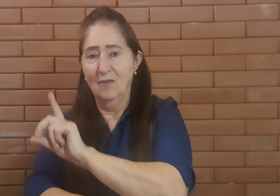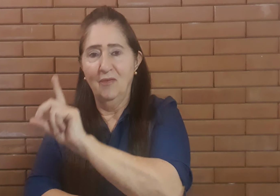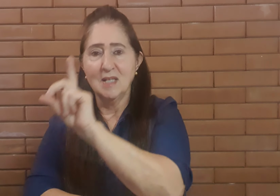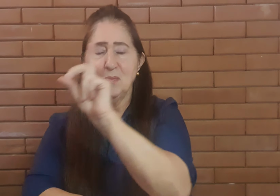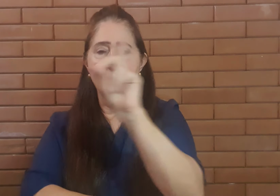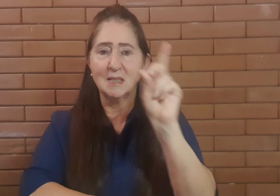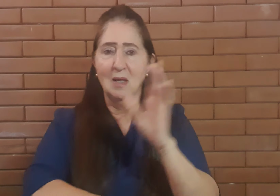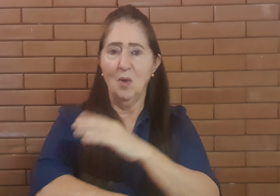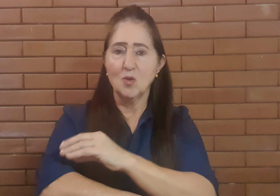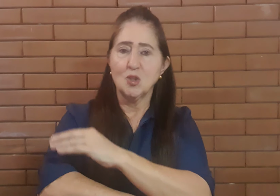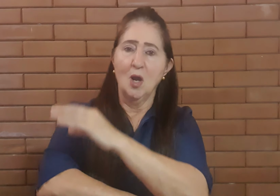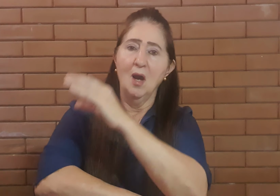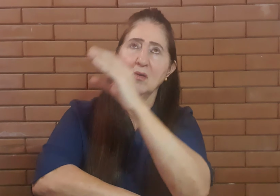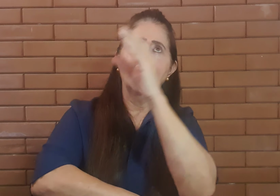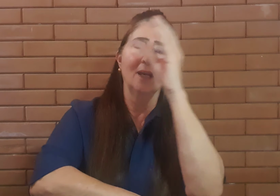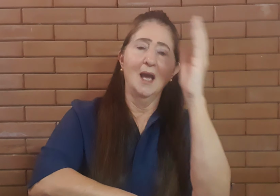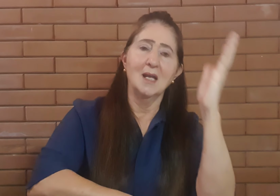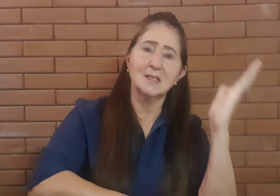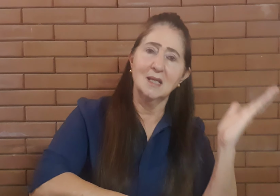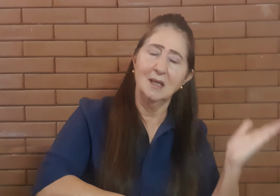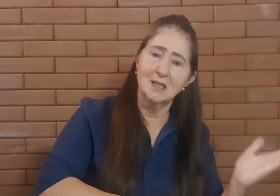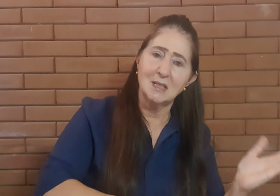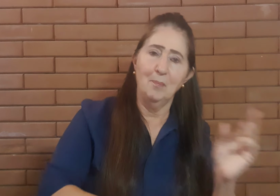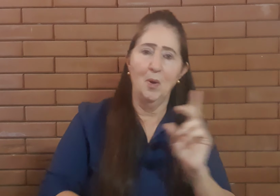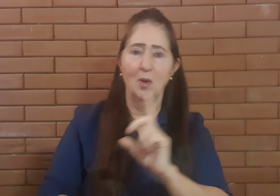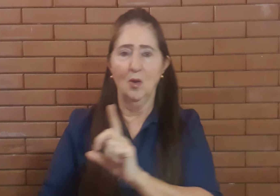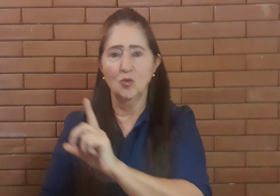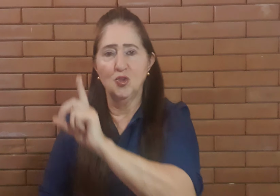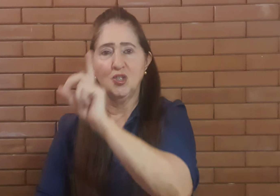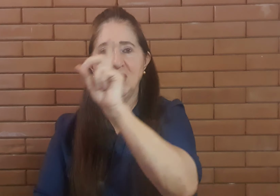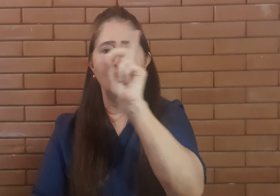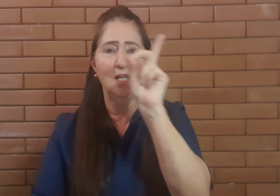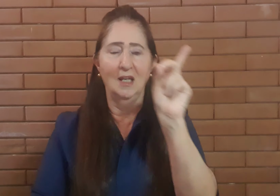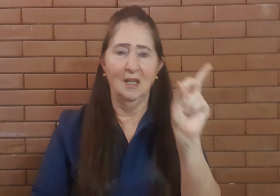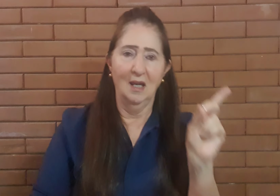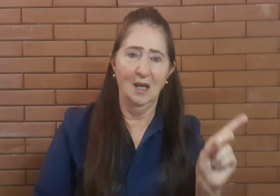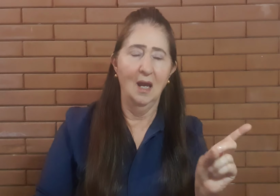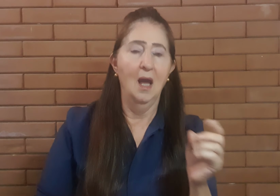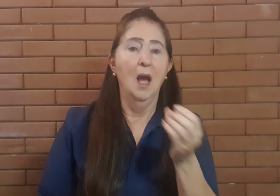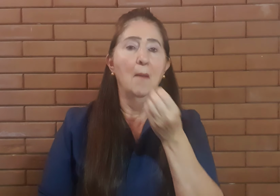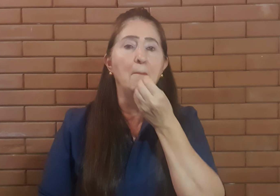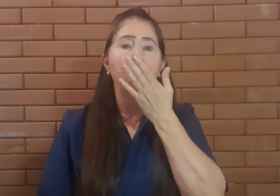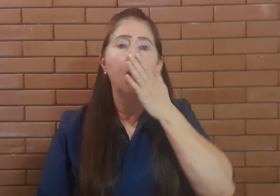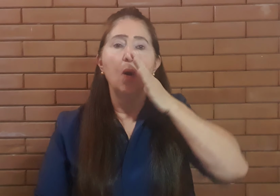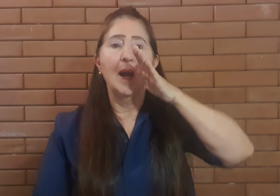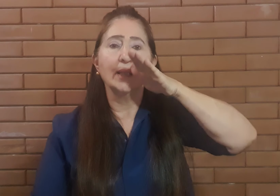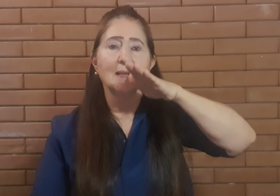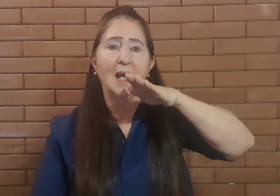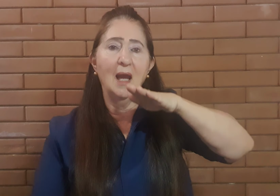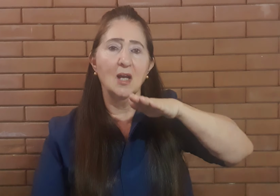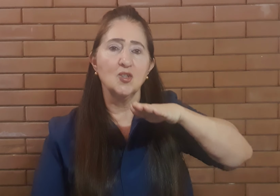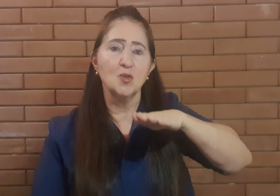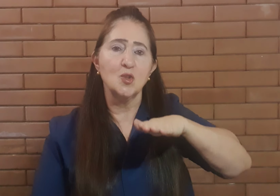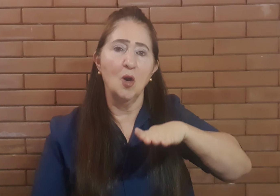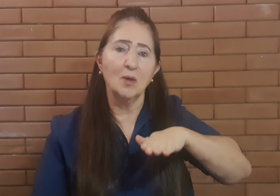faz menção ao sol que nasce e se põe, ó, o dia. Boa tarde, o sol que